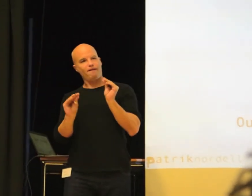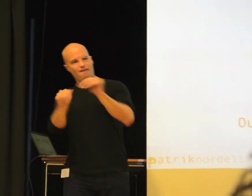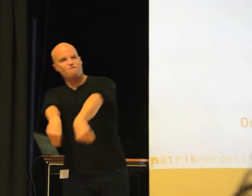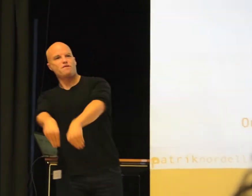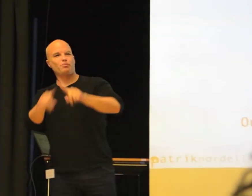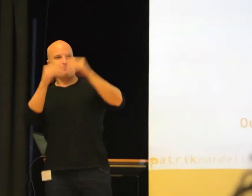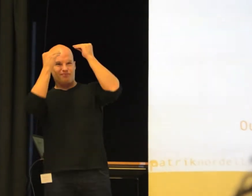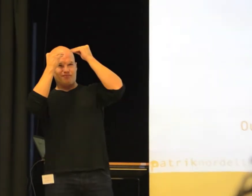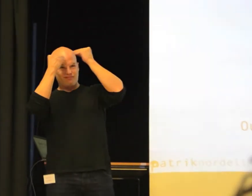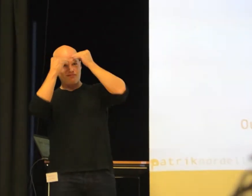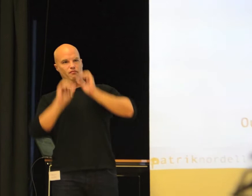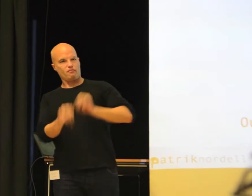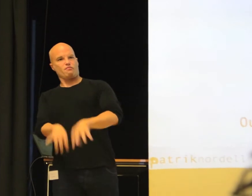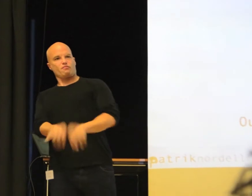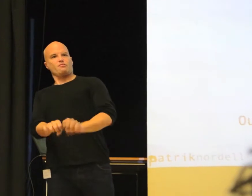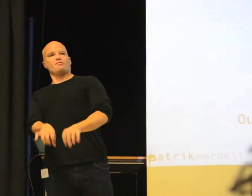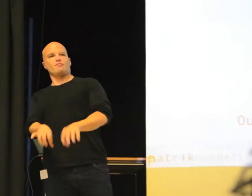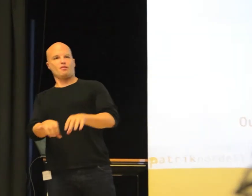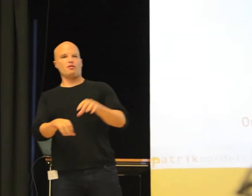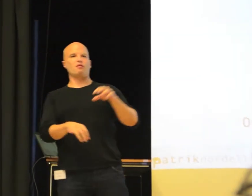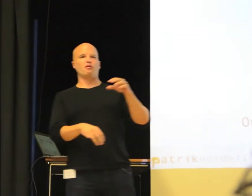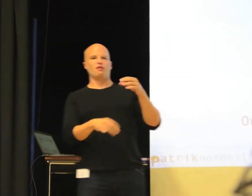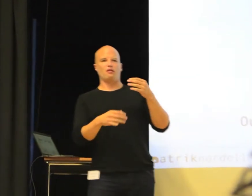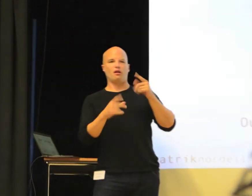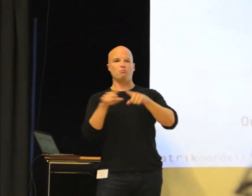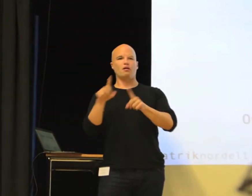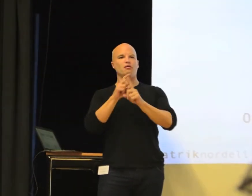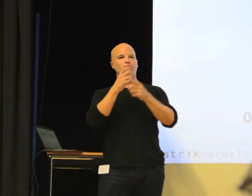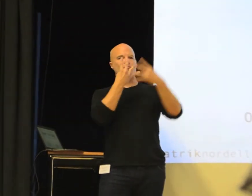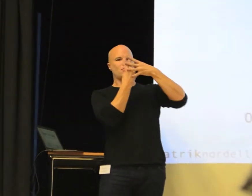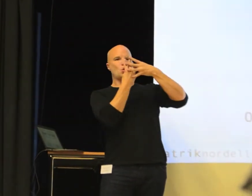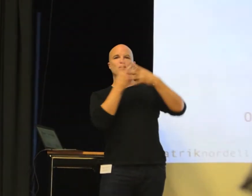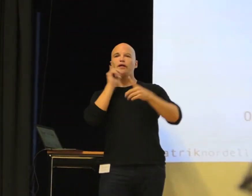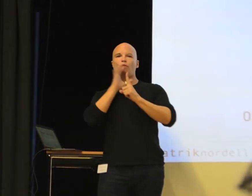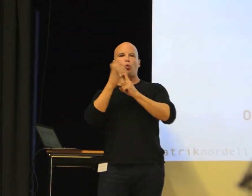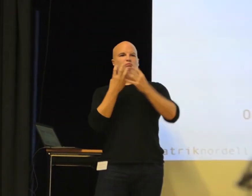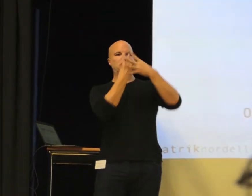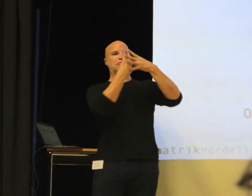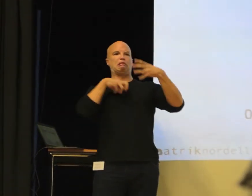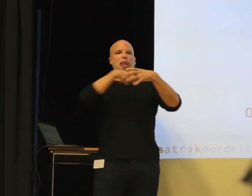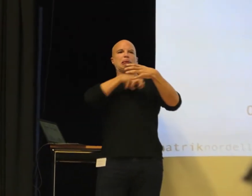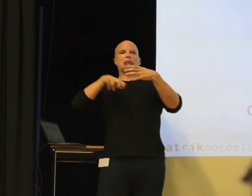omkring døves kultur, og majoriteten ser, hvad er det for noget, døve